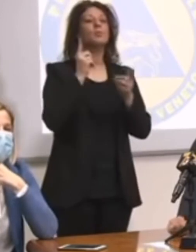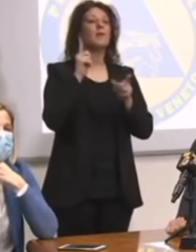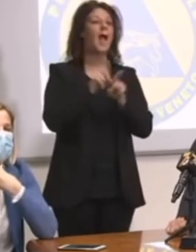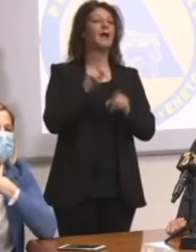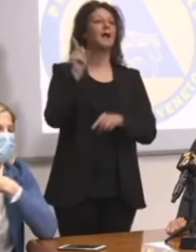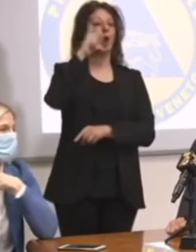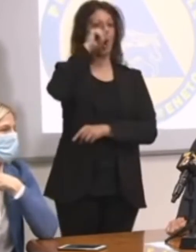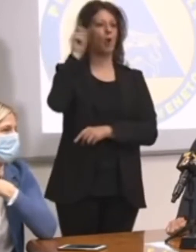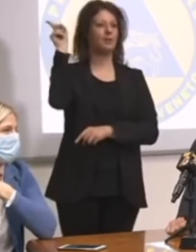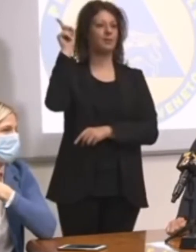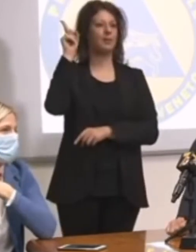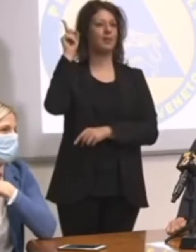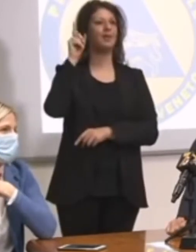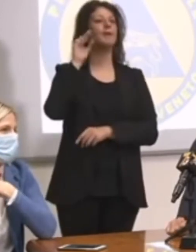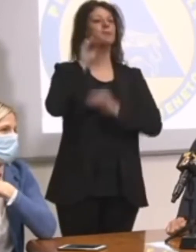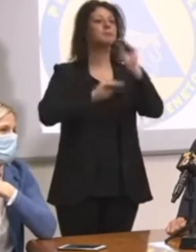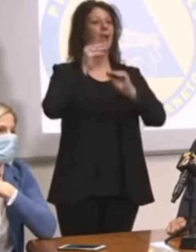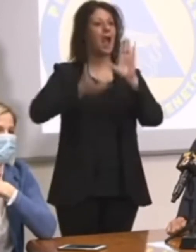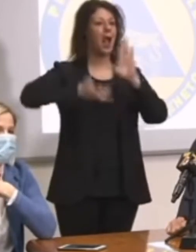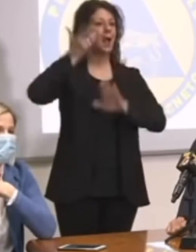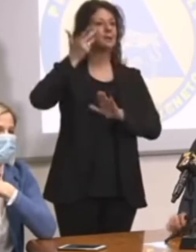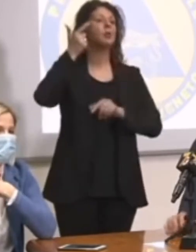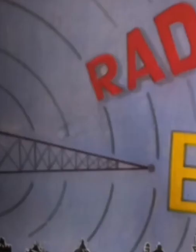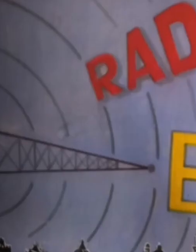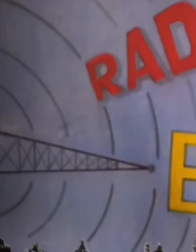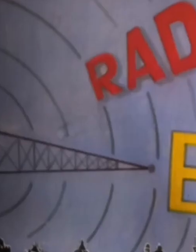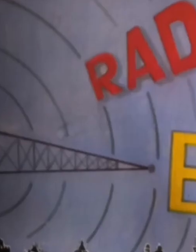che, insomma, anche per lui il Covid abbia pesato.